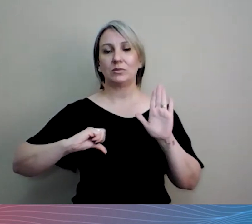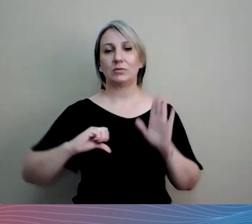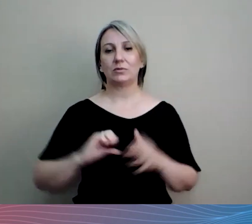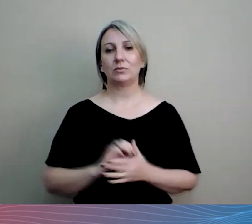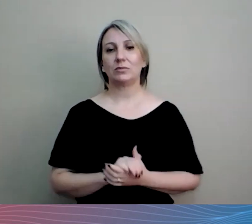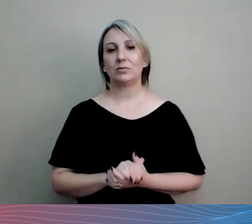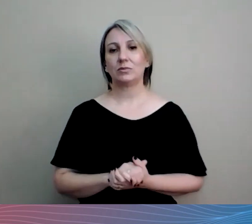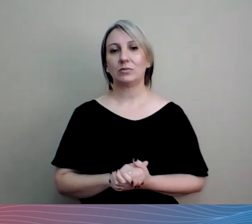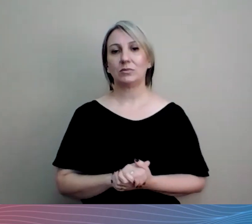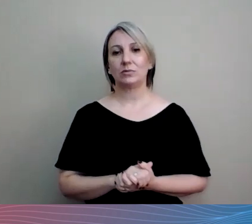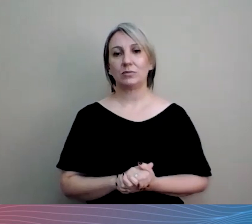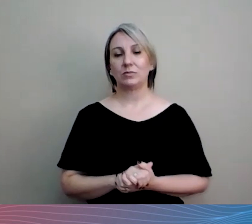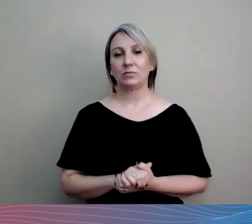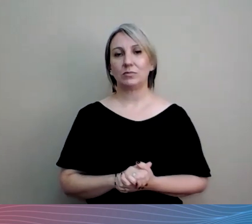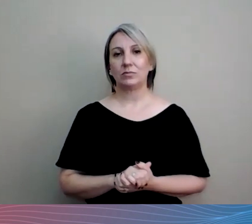29.